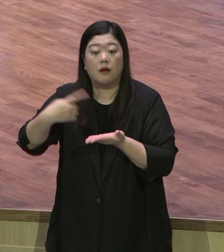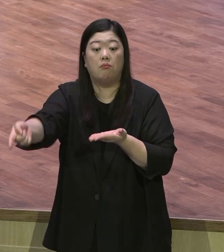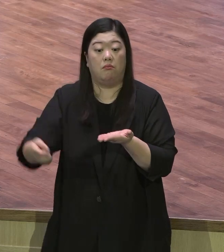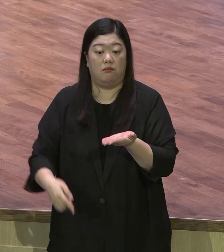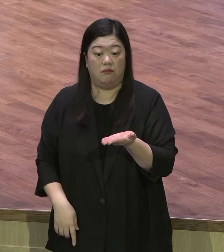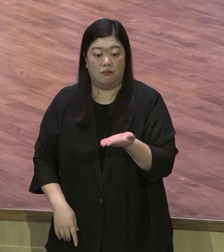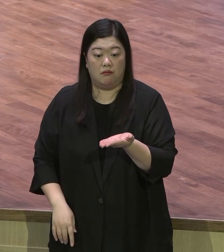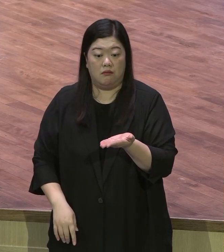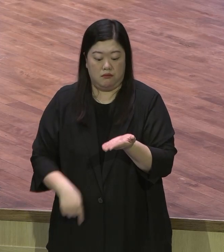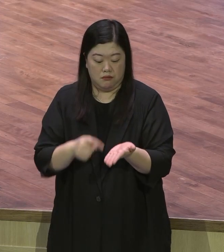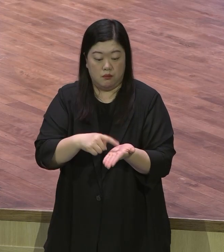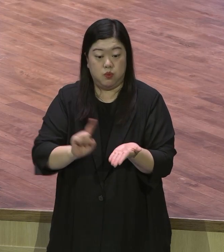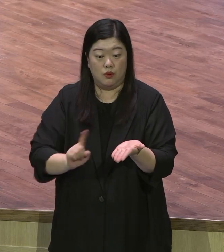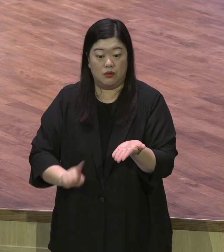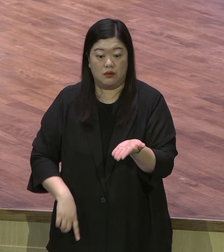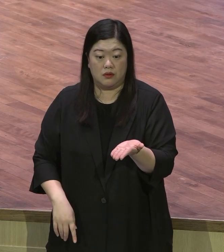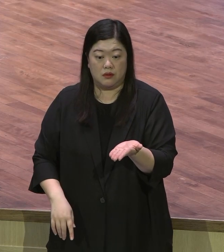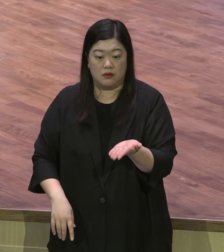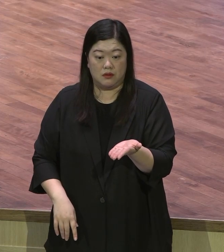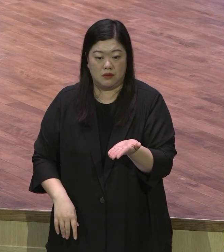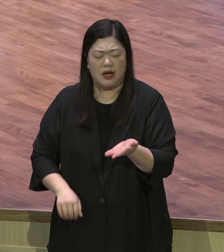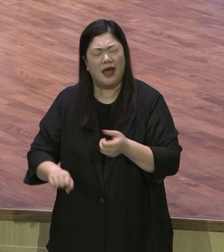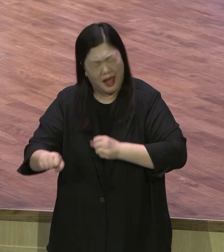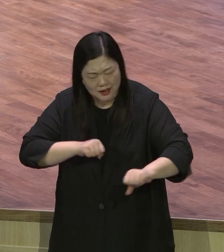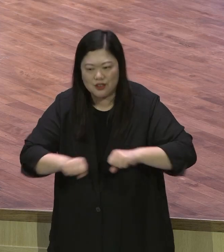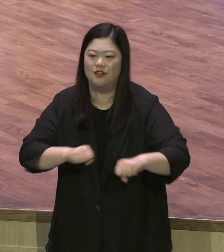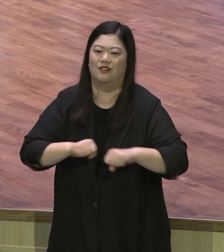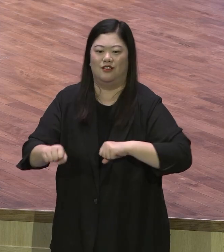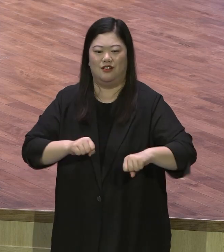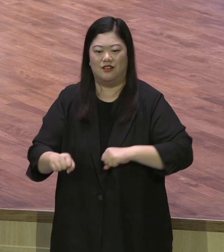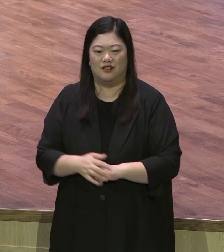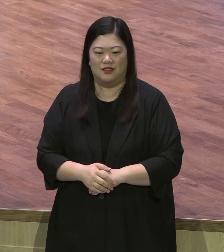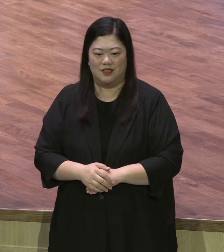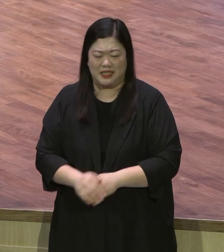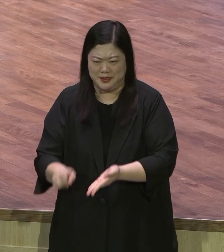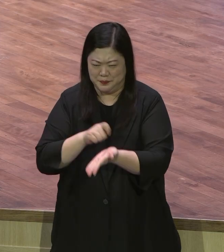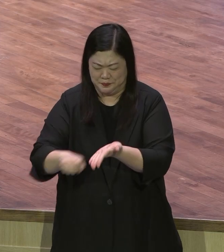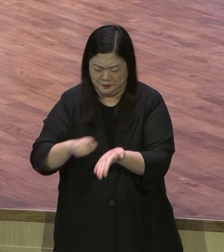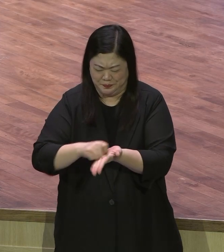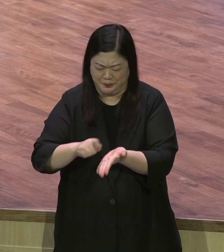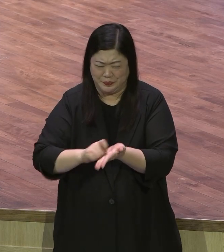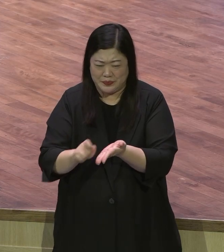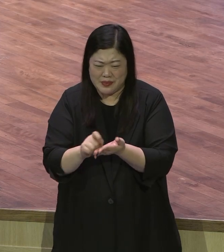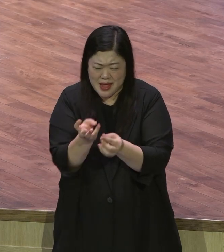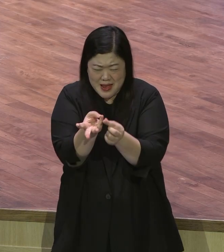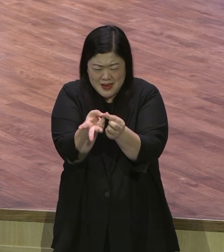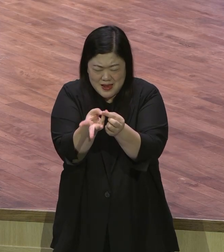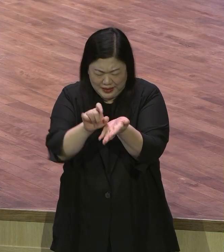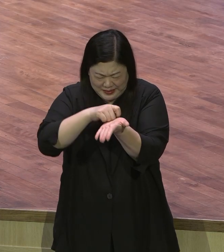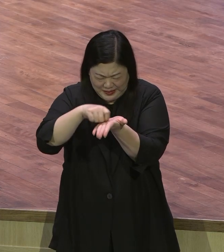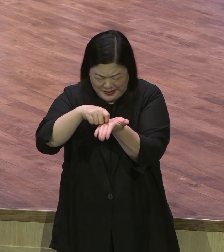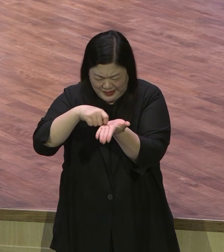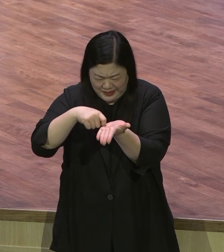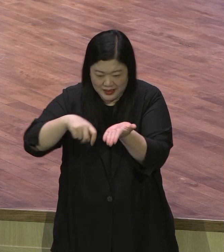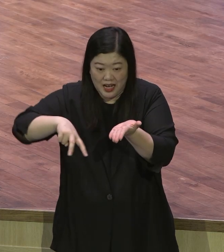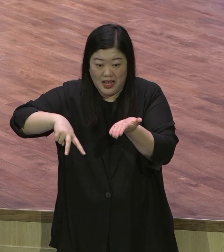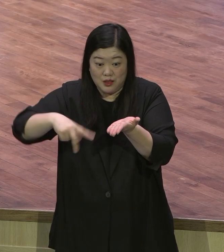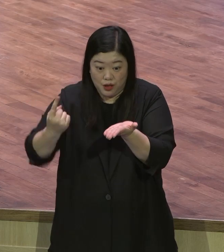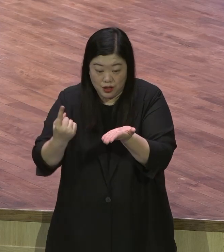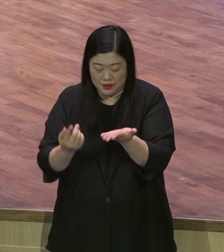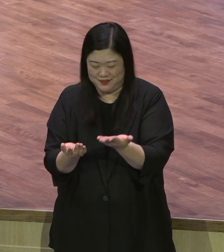그랬어요. 말씀을 듣고 깨달았으면 준행하라. 아무리 말씀을 잘 듣는다 해도 행동의 자리로까지